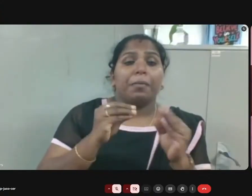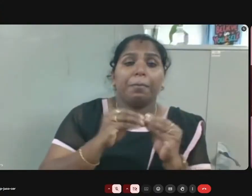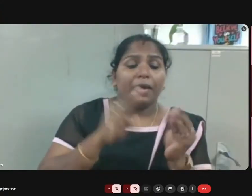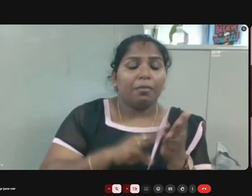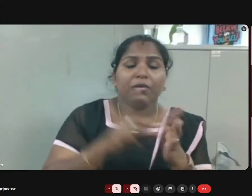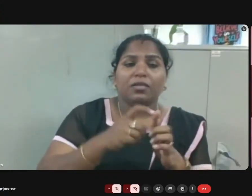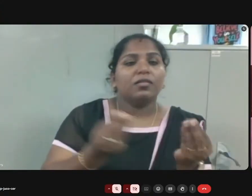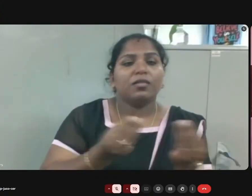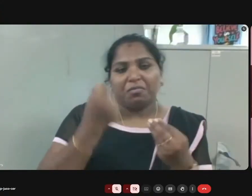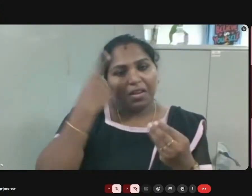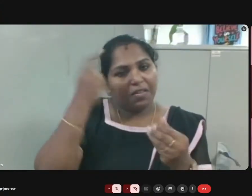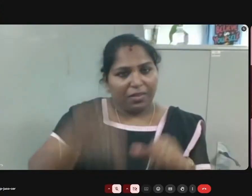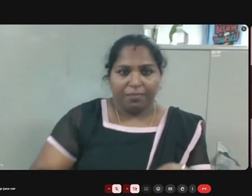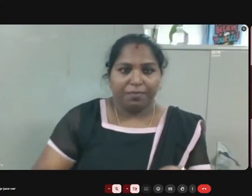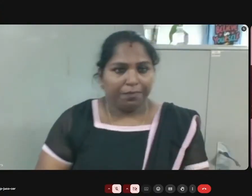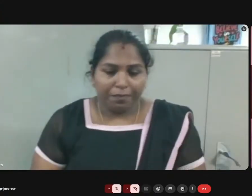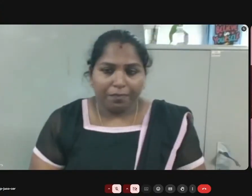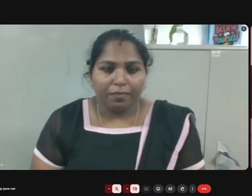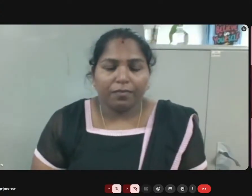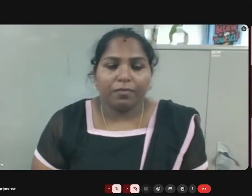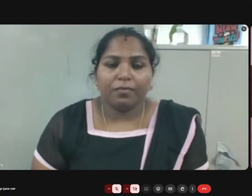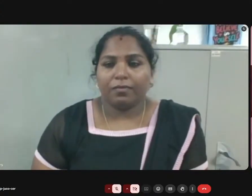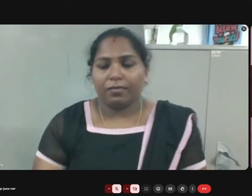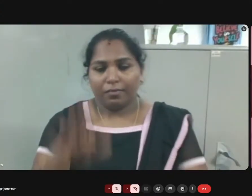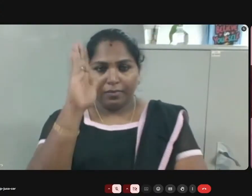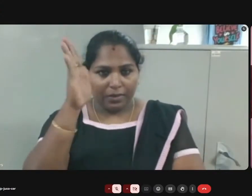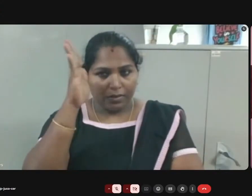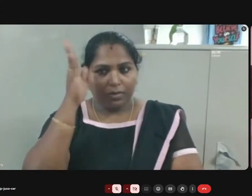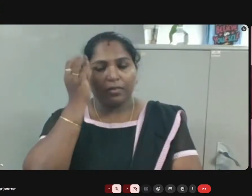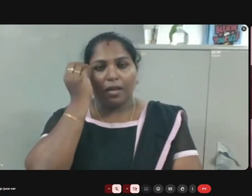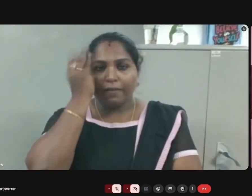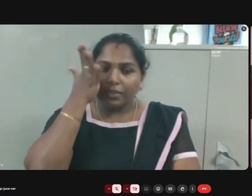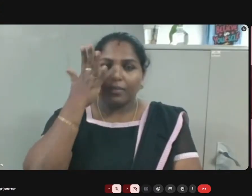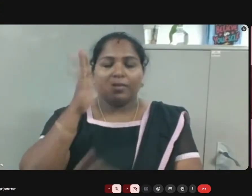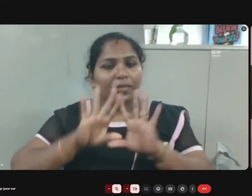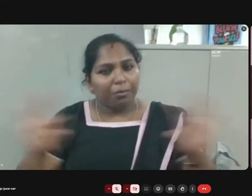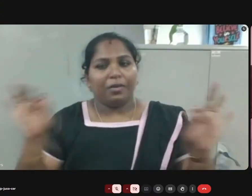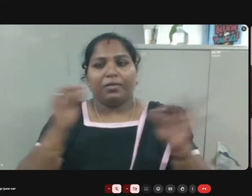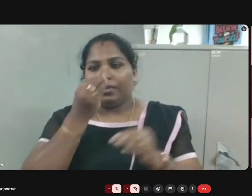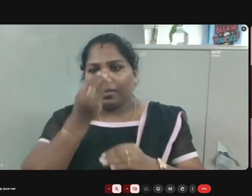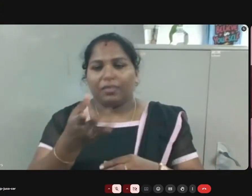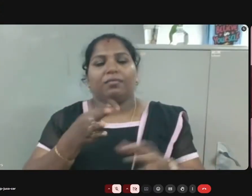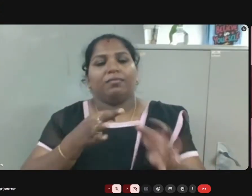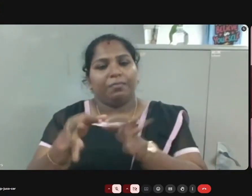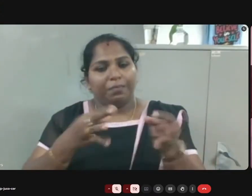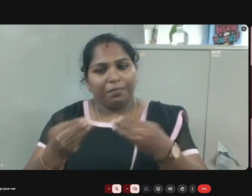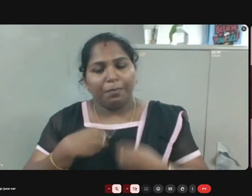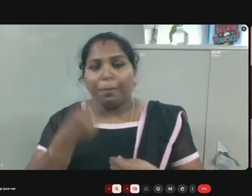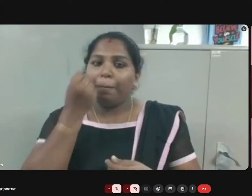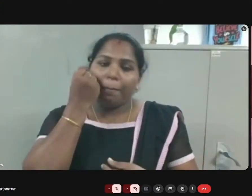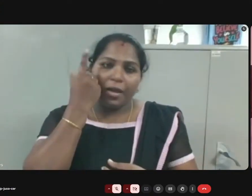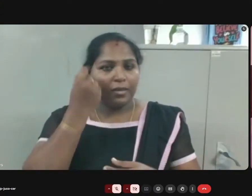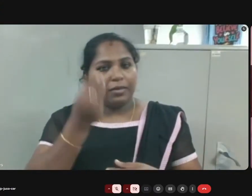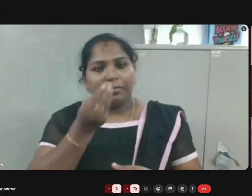ഓക്കെ, താങ്ക് യു സർ. താങ്ക് യു. ക്ലാസ് വളരെ എന്താ ലളിതമായിട്ടാണ് പറഞ്ഞു തരുന്നത്. അപ്പൊ ഞങ്ങൾക്ക് പെട്ടെന്ന്